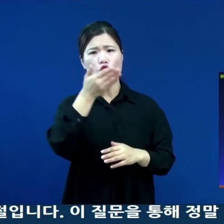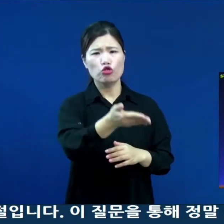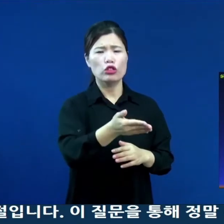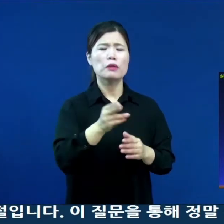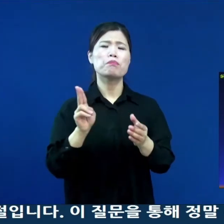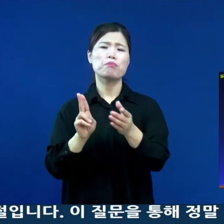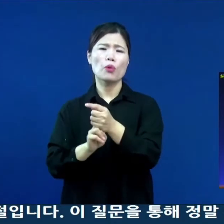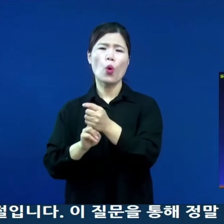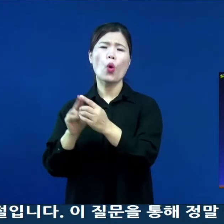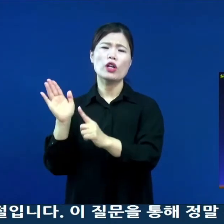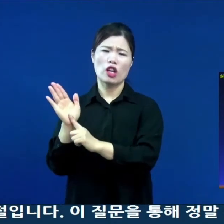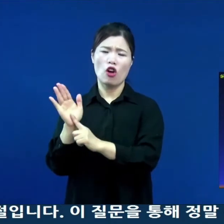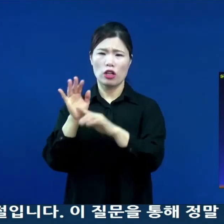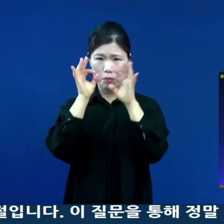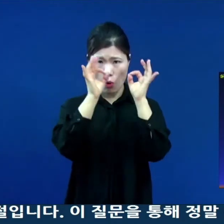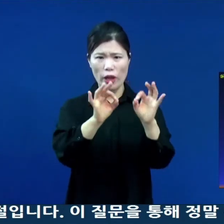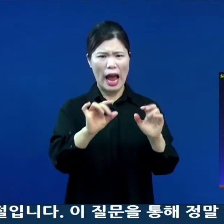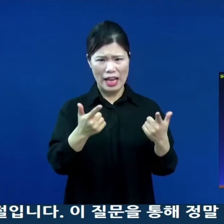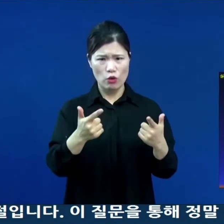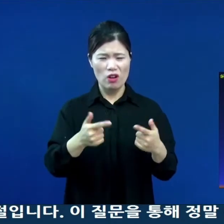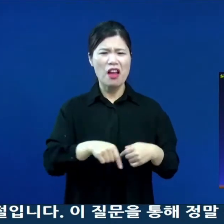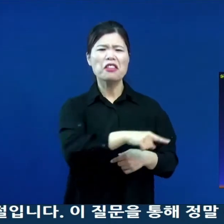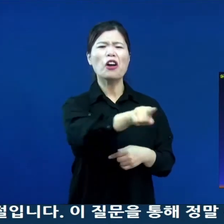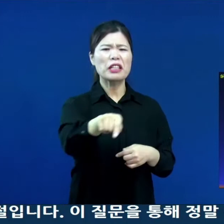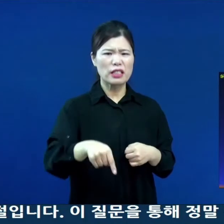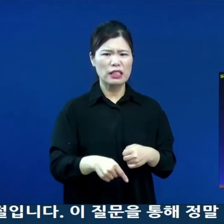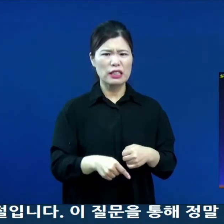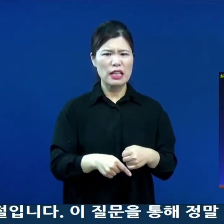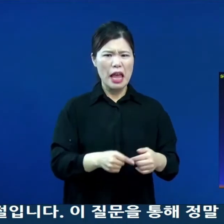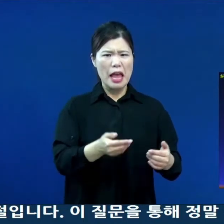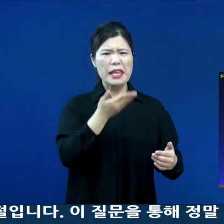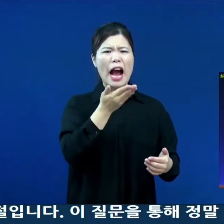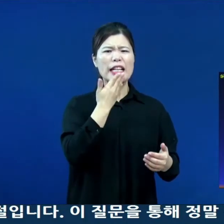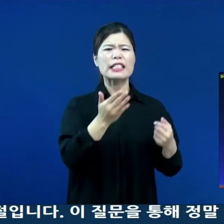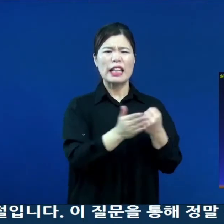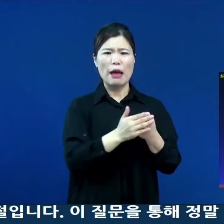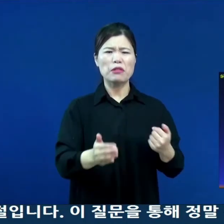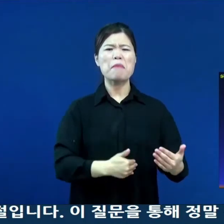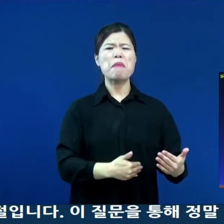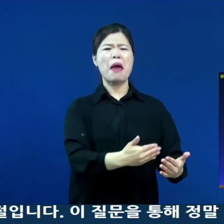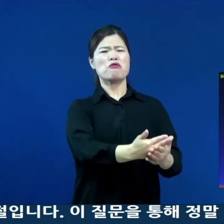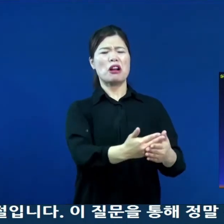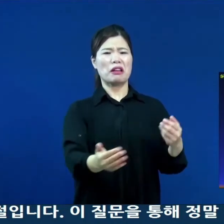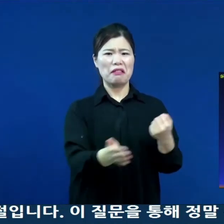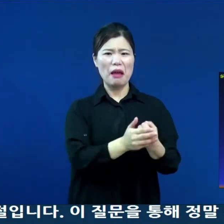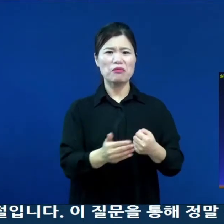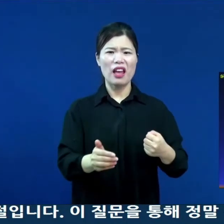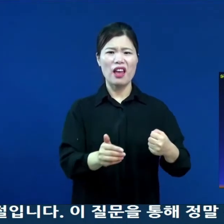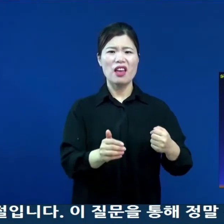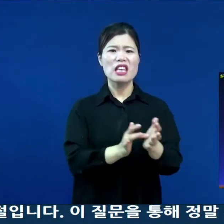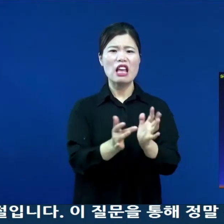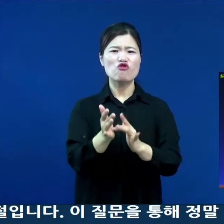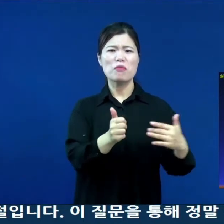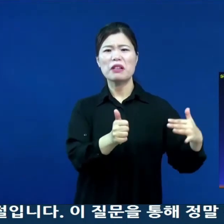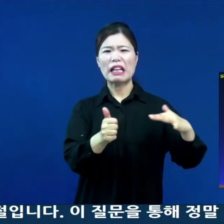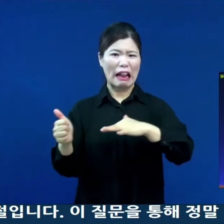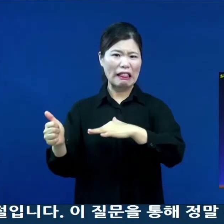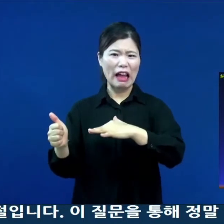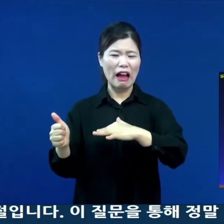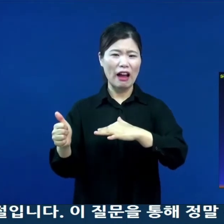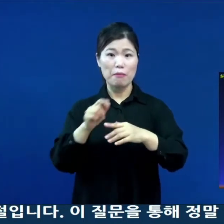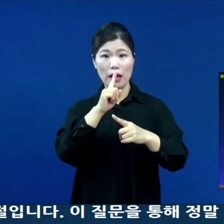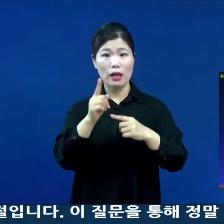아니고 양식의 문제 해결해서 배가 부른 까닭에 나를 따랐다라는 불순한 믿음을 지적하시니까